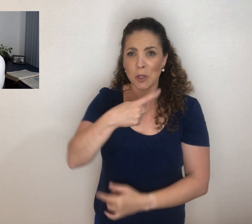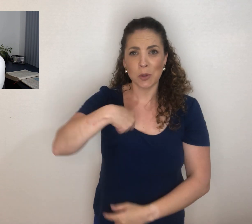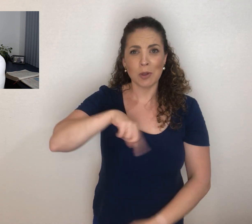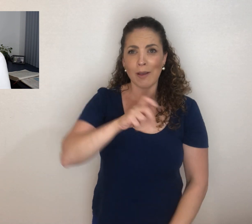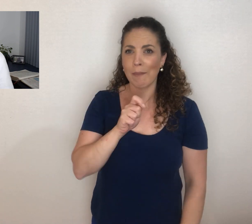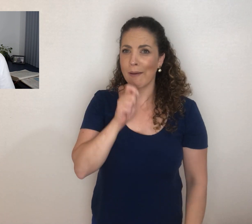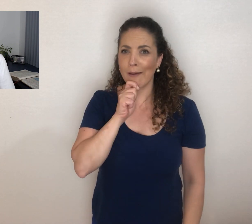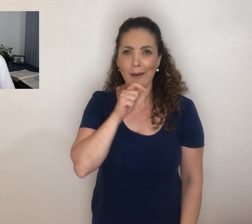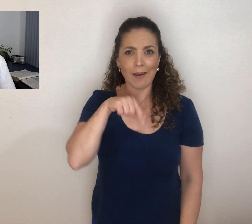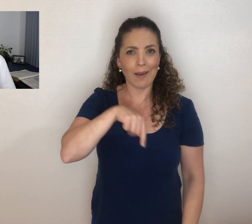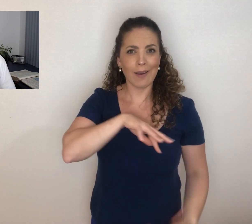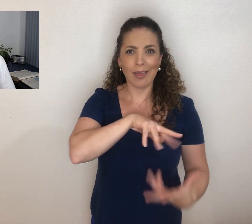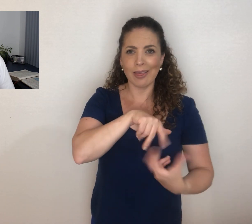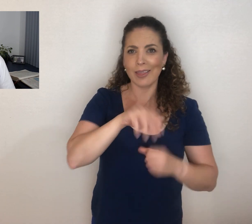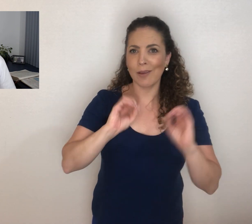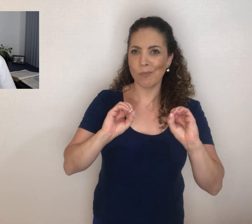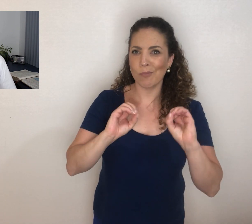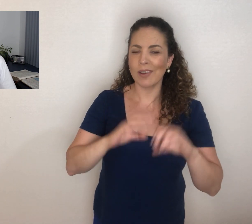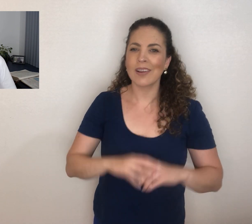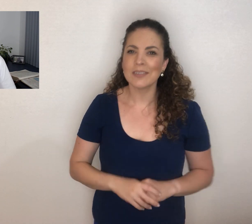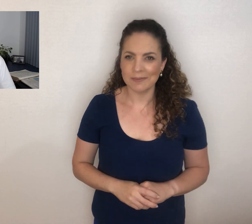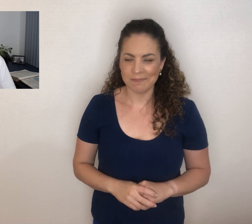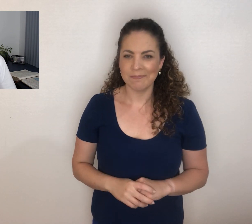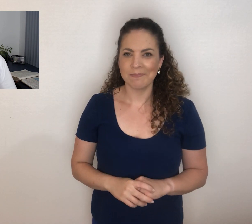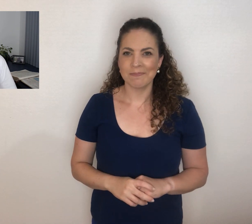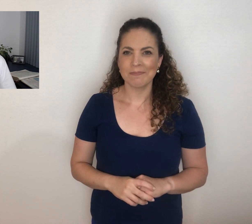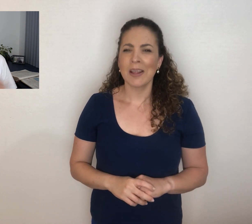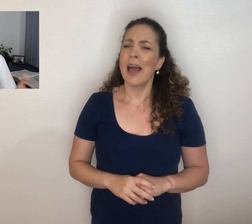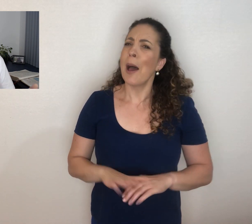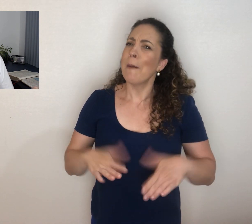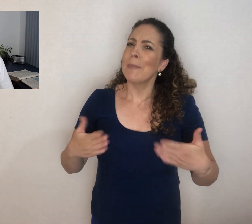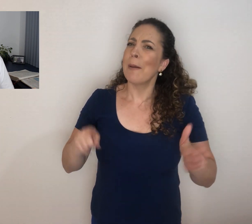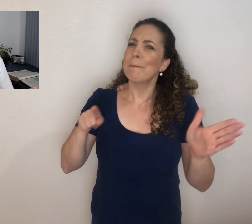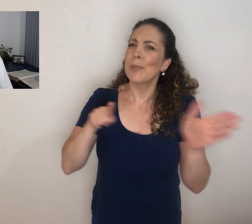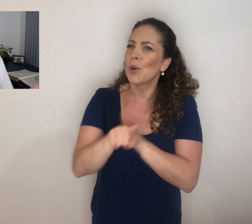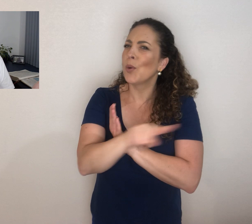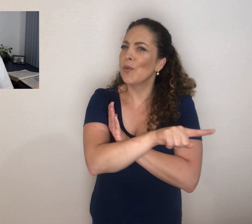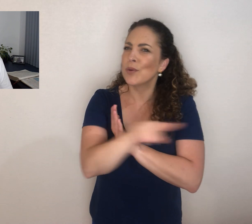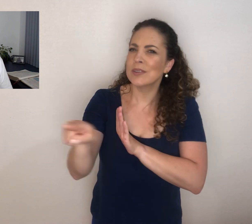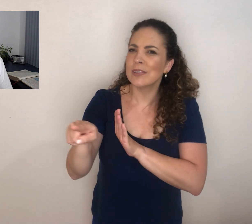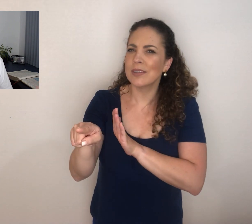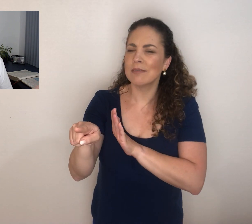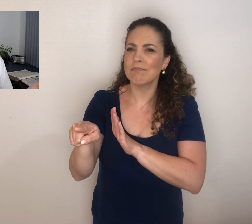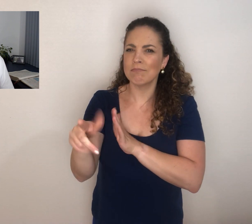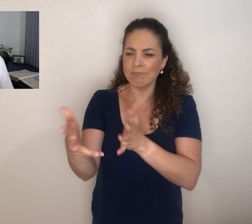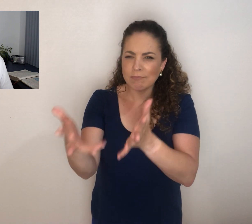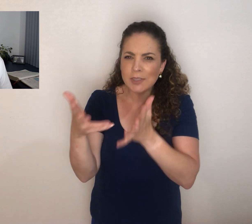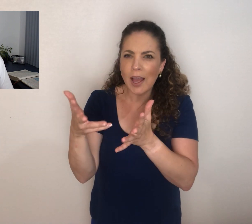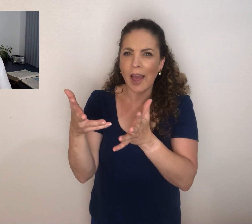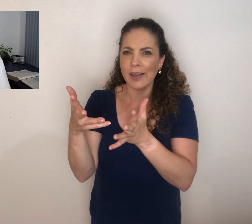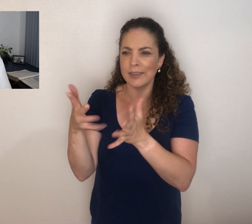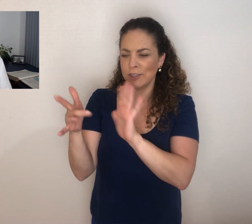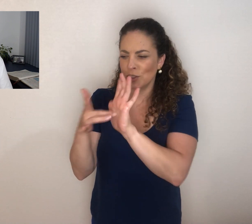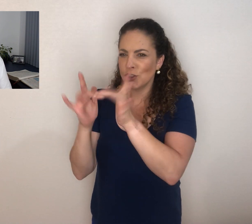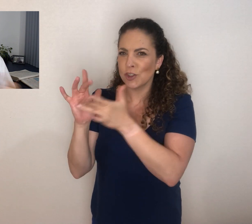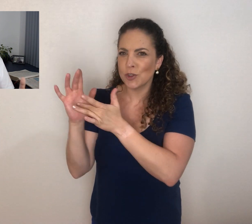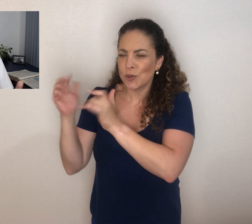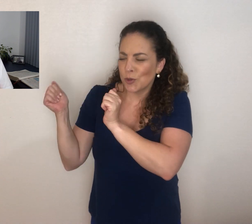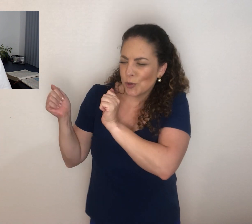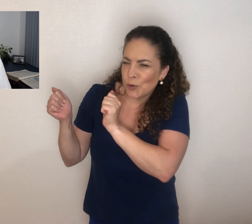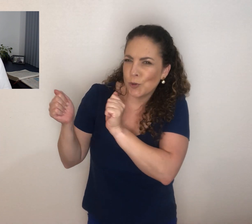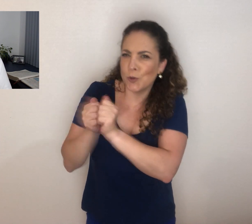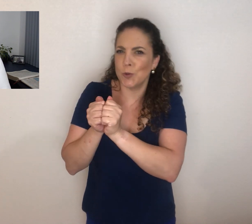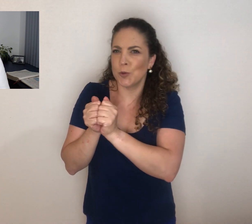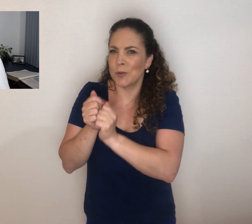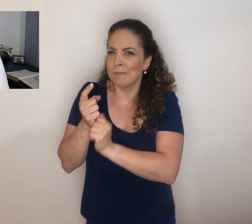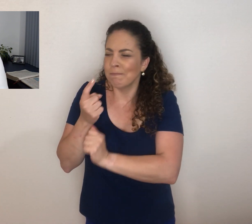aspecto que não apareceu até agora na Terra, né? A pergunta que eu faria: você quer desfrutar da